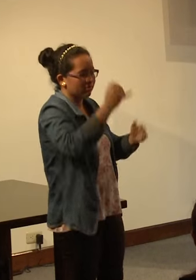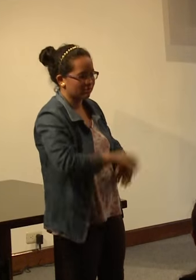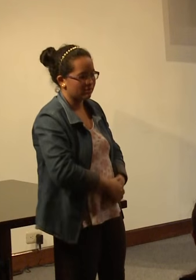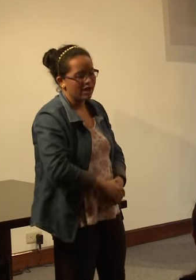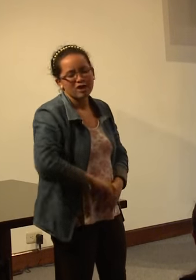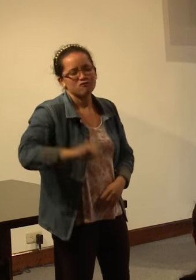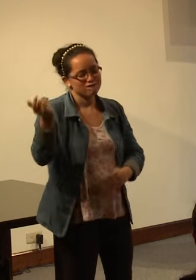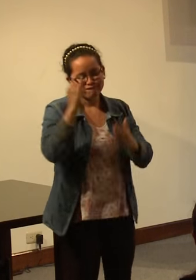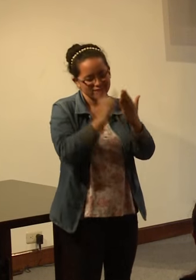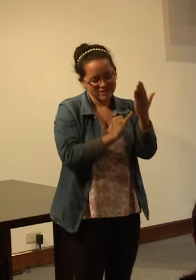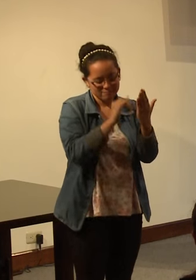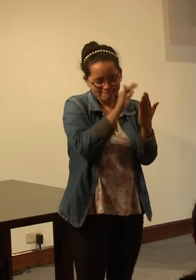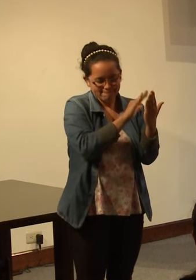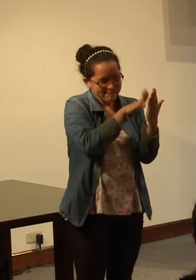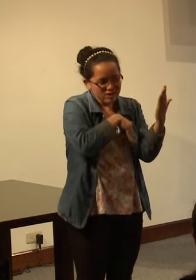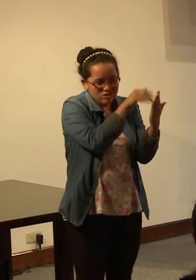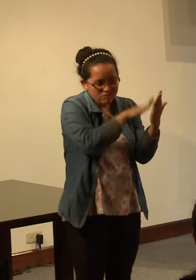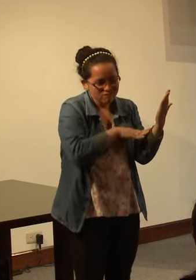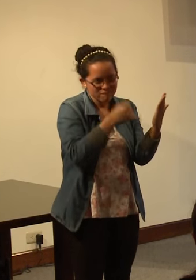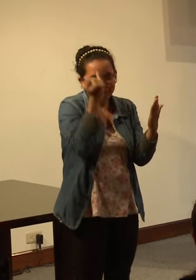pintura.